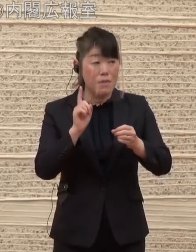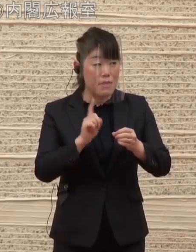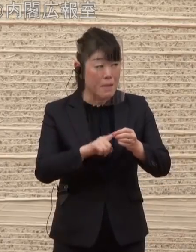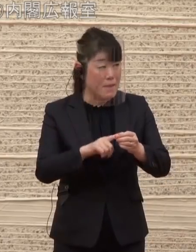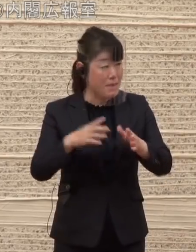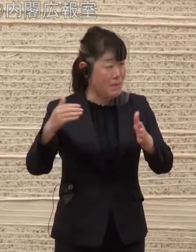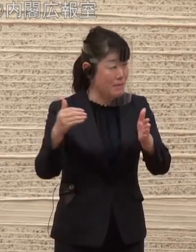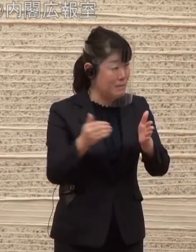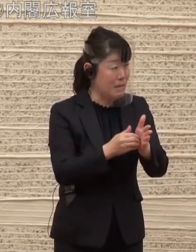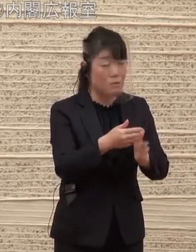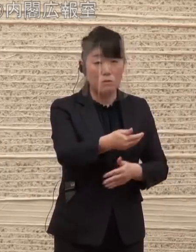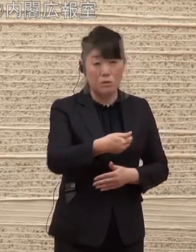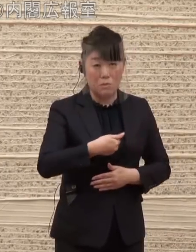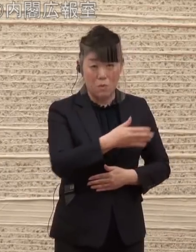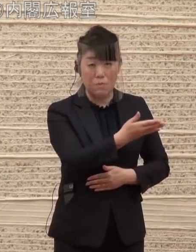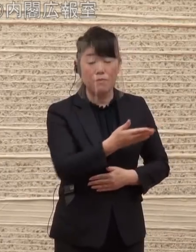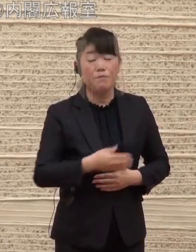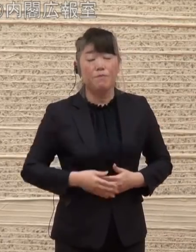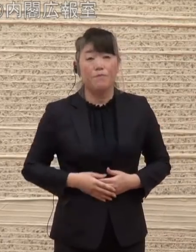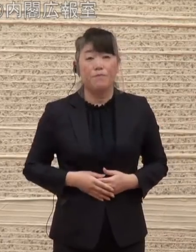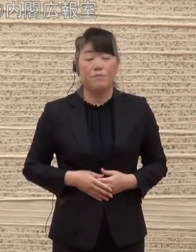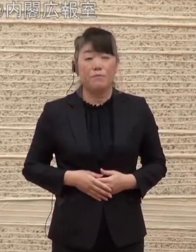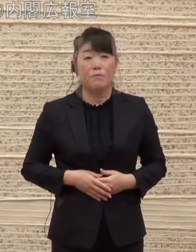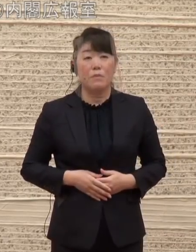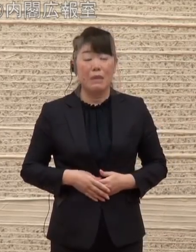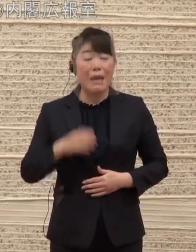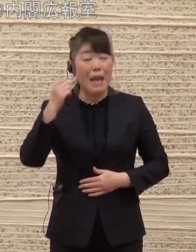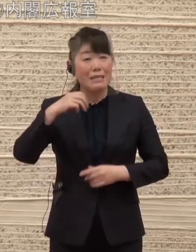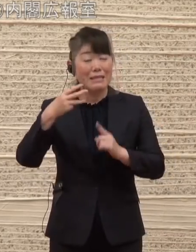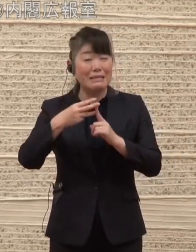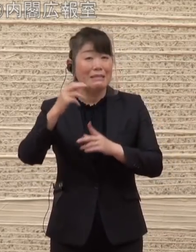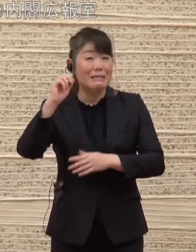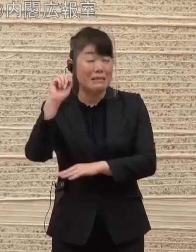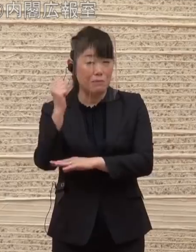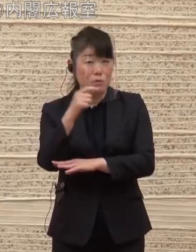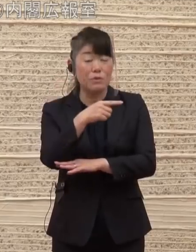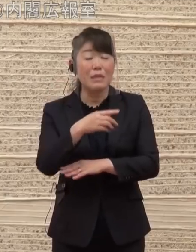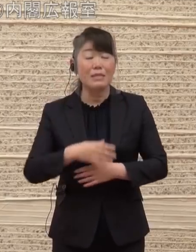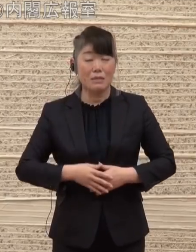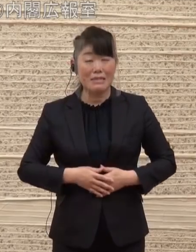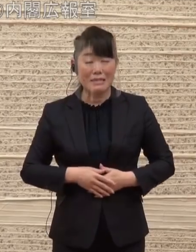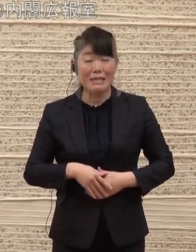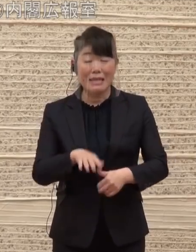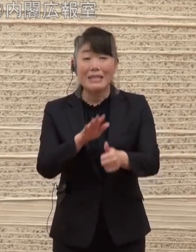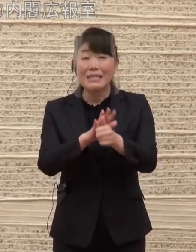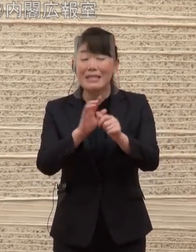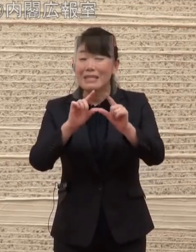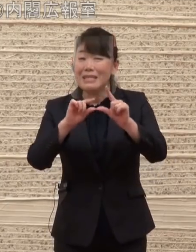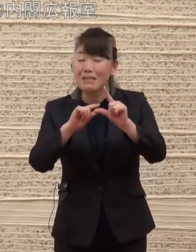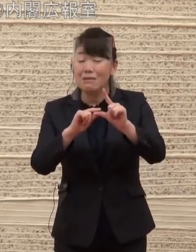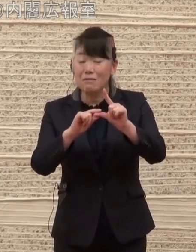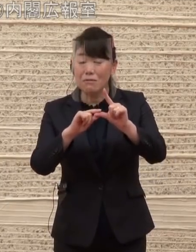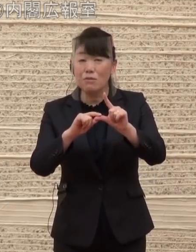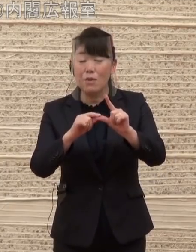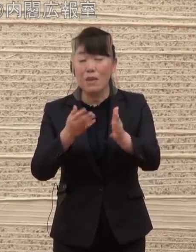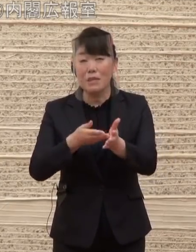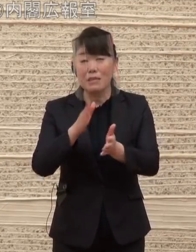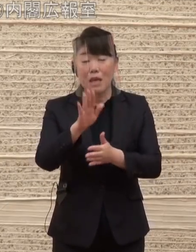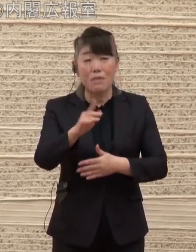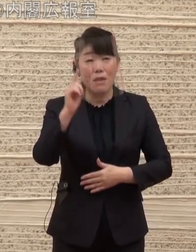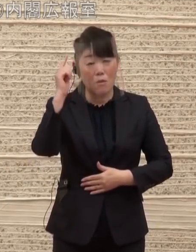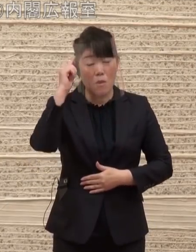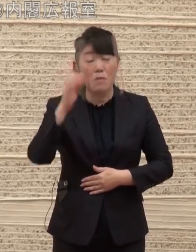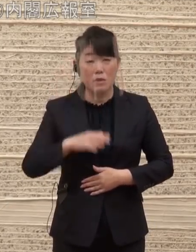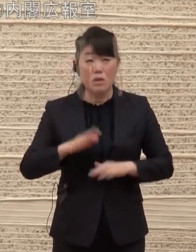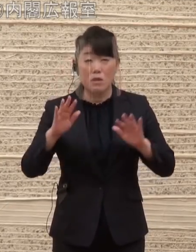これ最後にしますからすませ朝日新聞の保証ですこの先ほど支持率の話が出てましたが最近の世論調査で軒並み